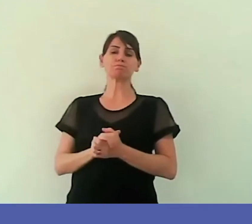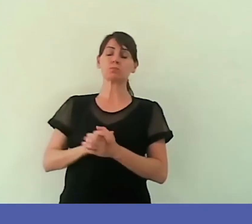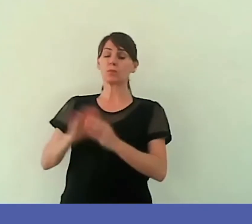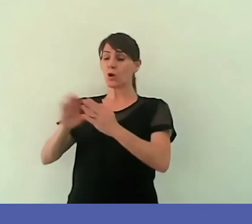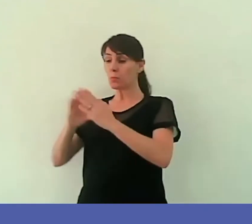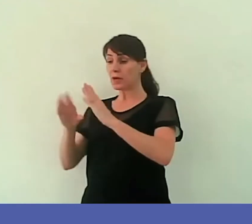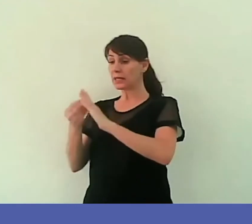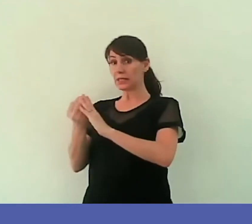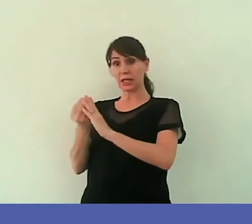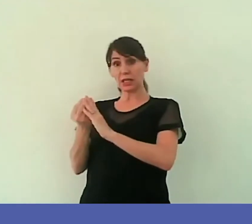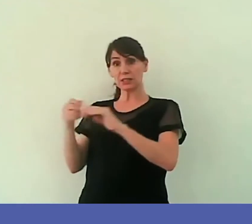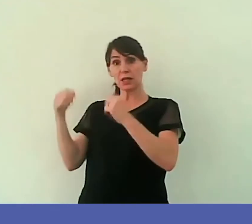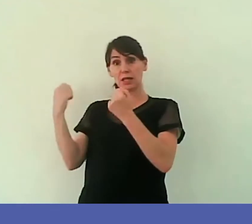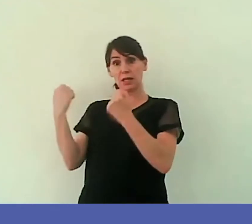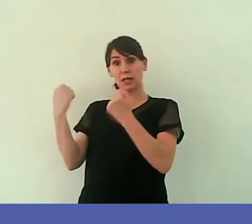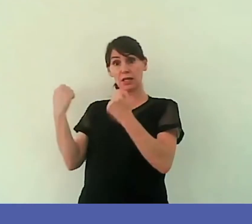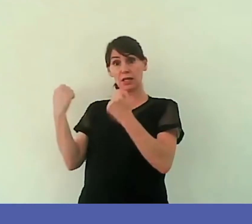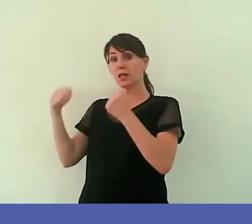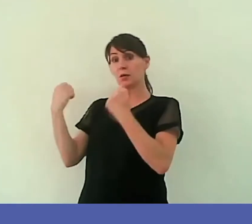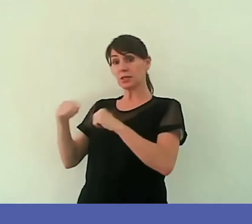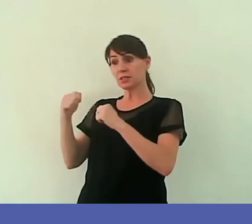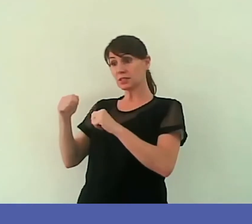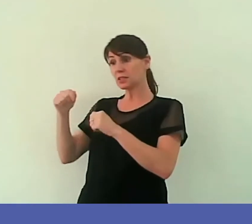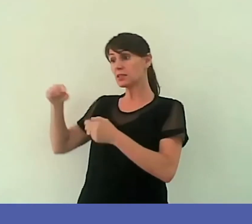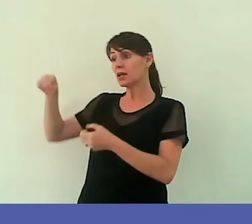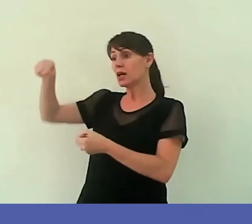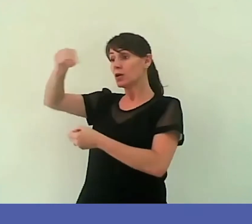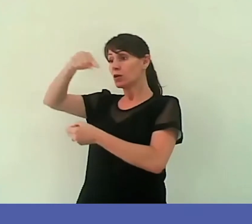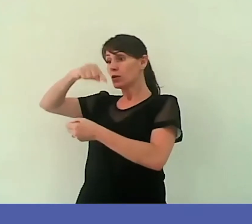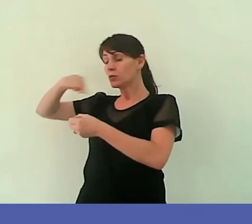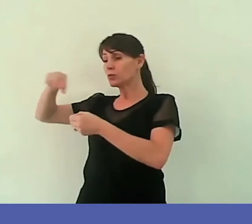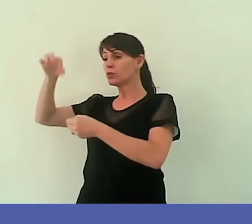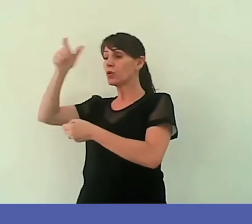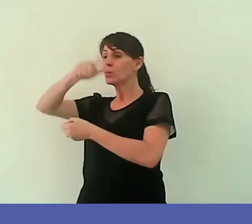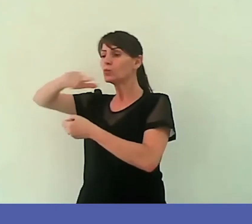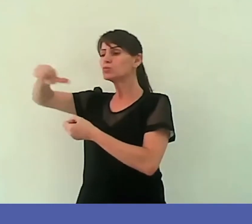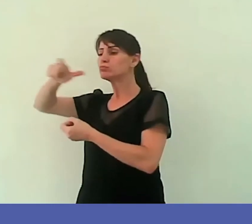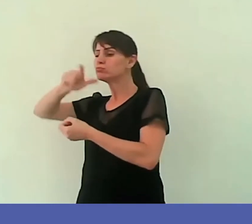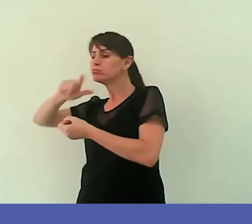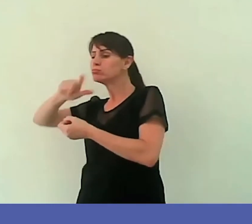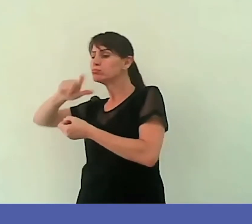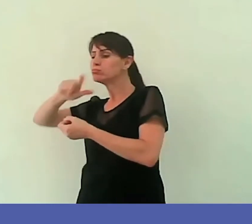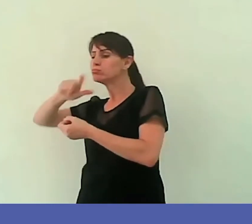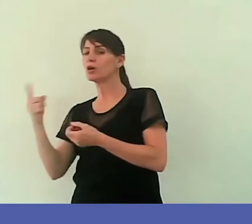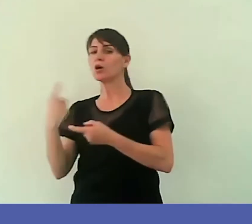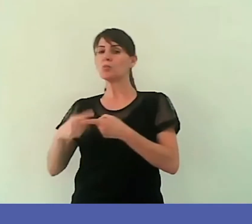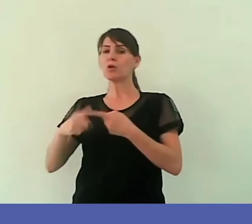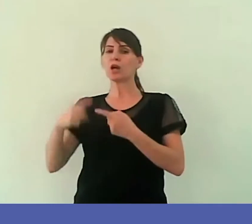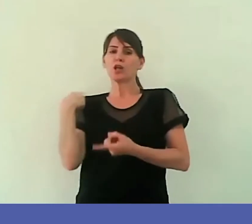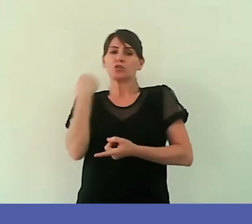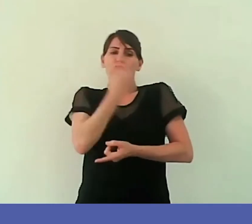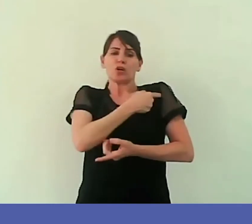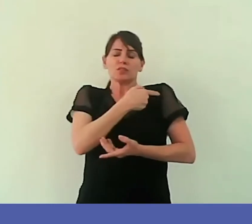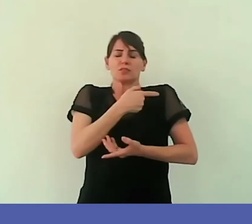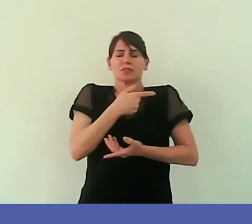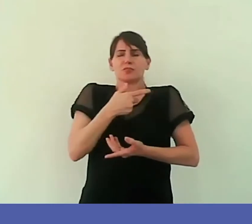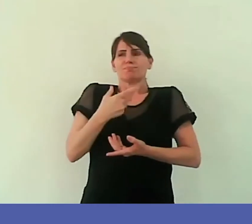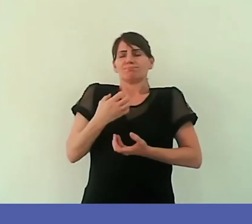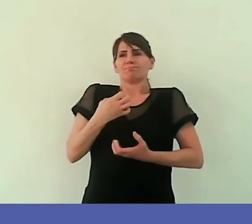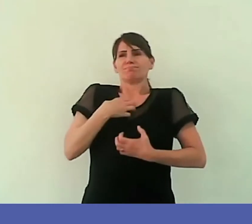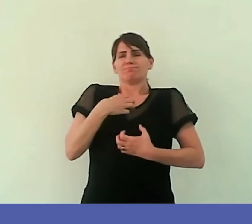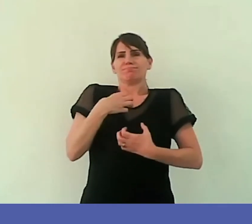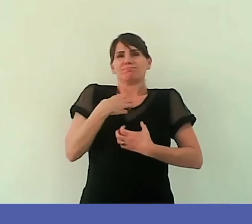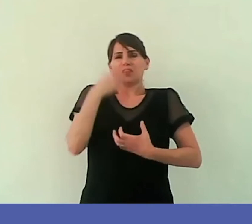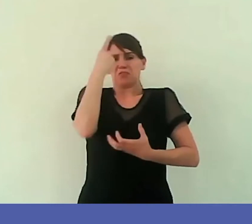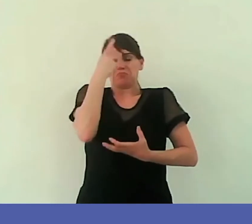igreja precisa passar por um processo de santificação, porque nós ainda somos homens muito naturais, temos